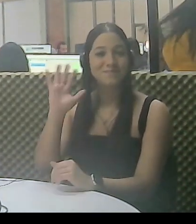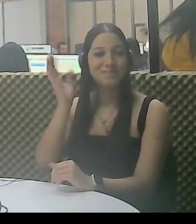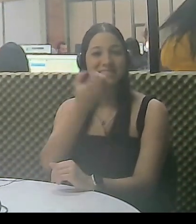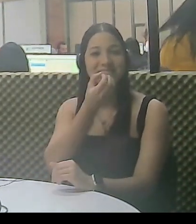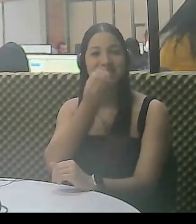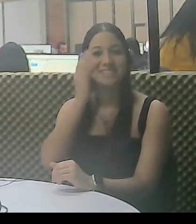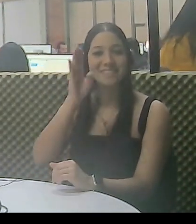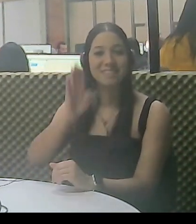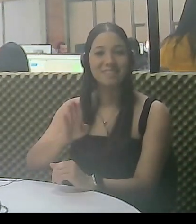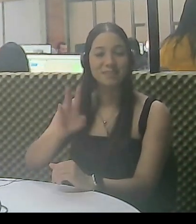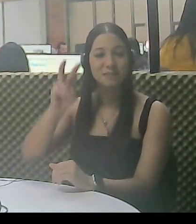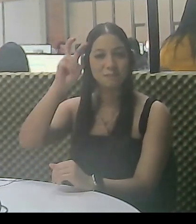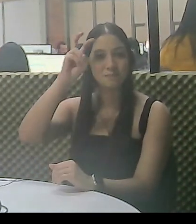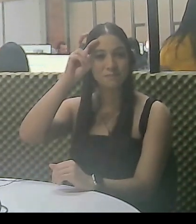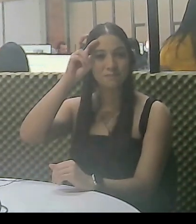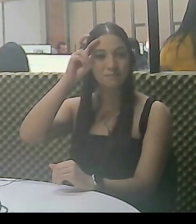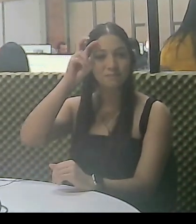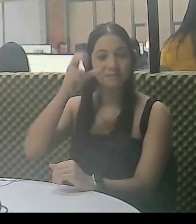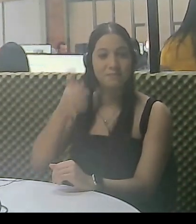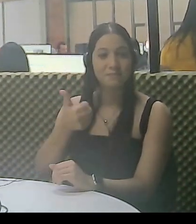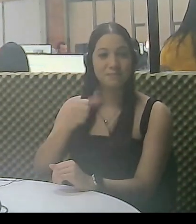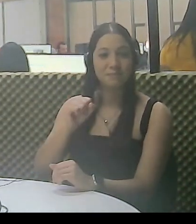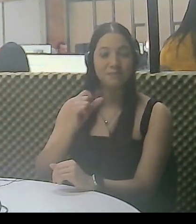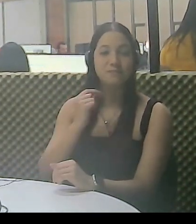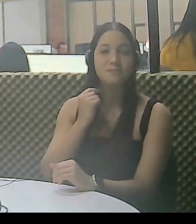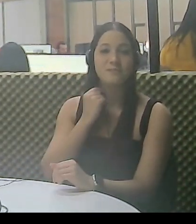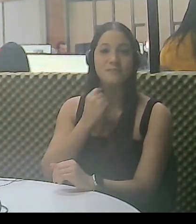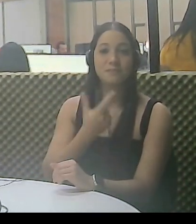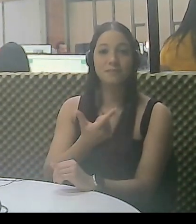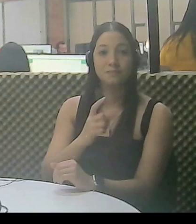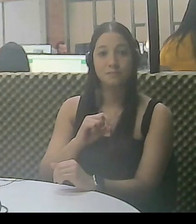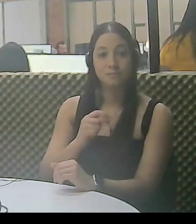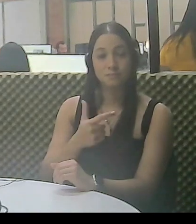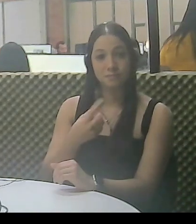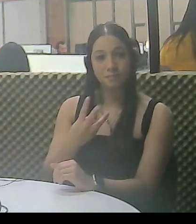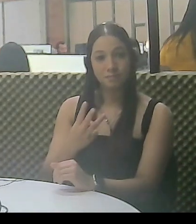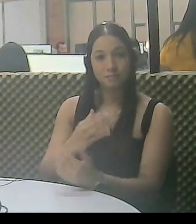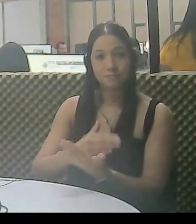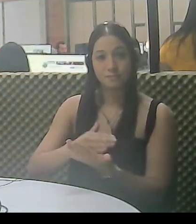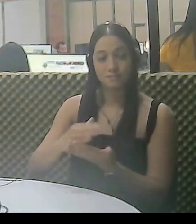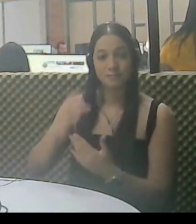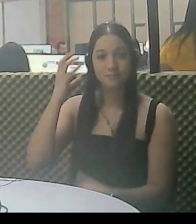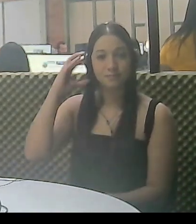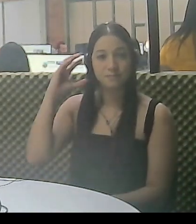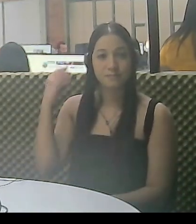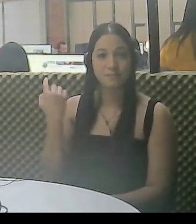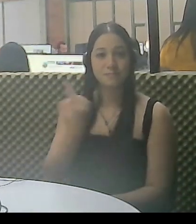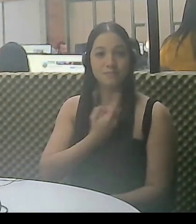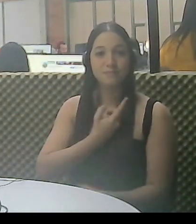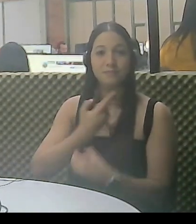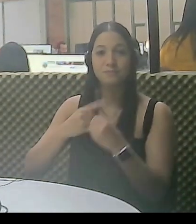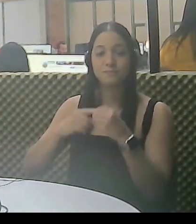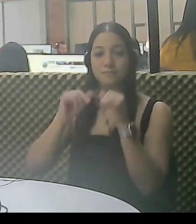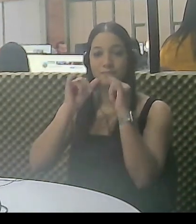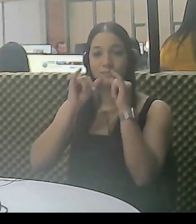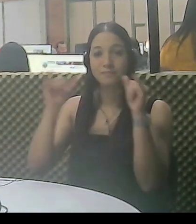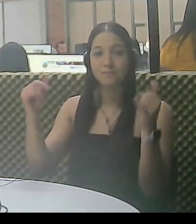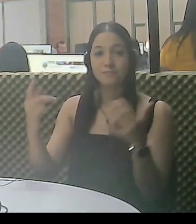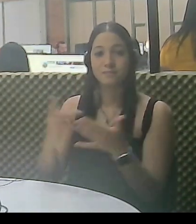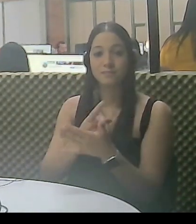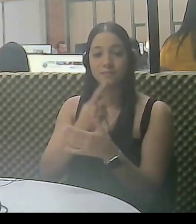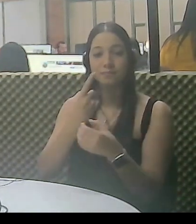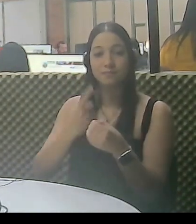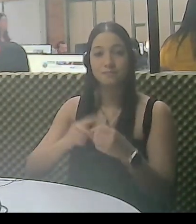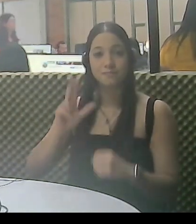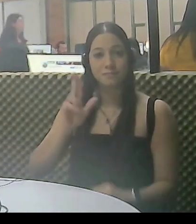Olá, boa tarde. Hoje é quinta-feira, dia 18 de maio de 2023. Está no ar a Rádio Nossa Cidade com um boletim de notícias sobre o que de